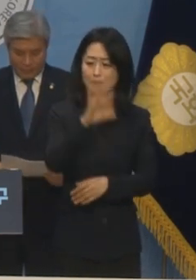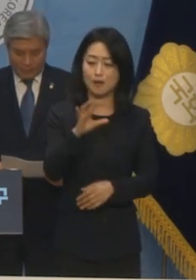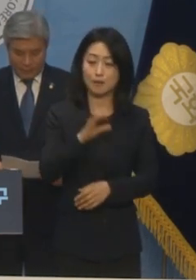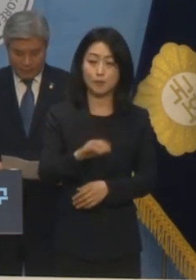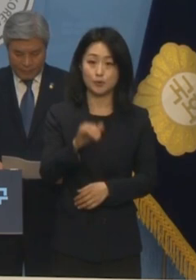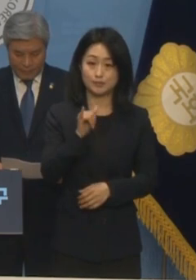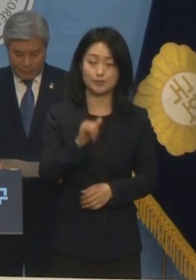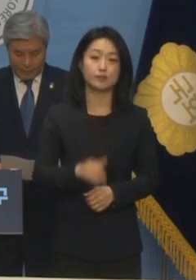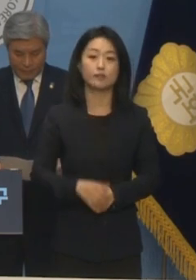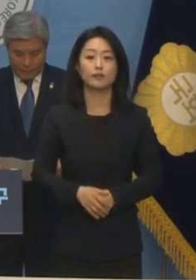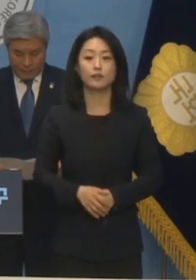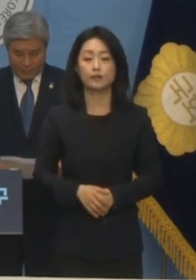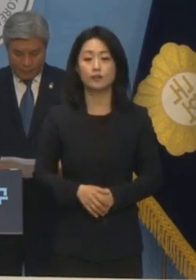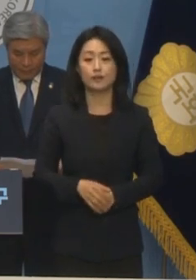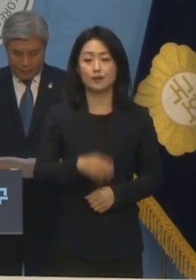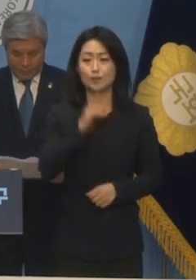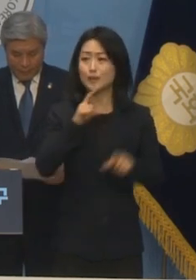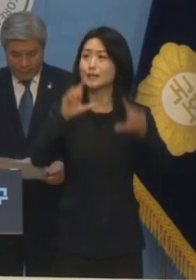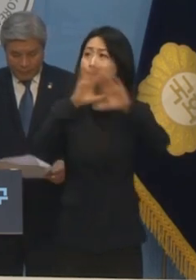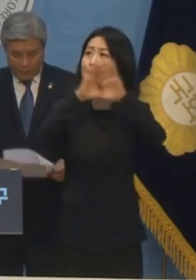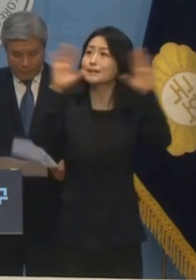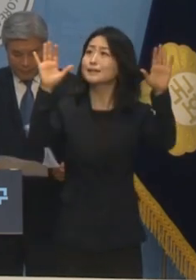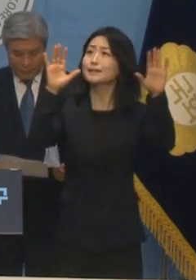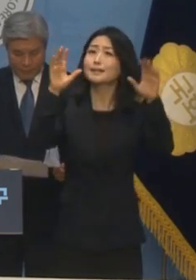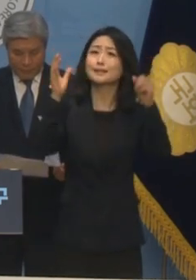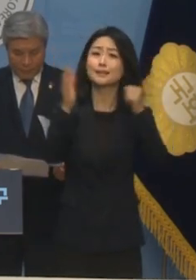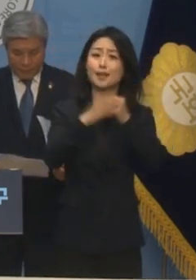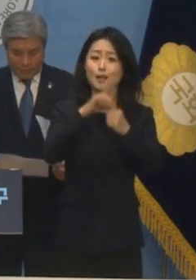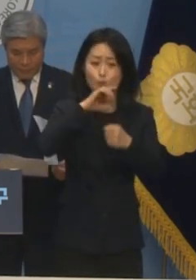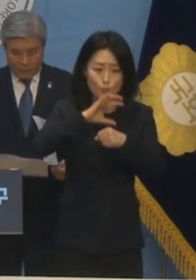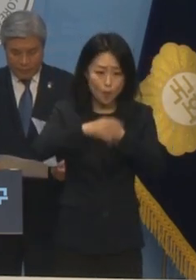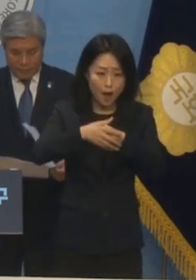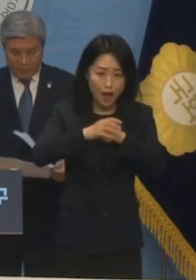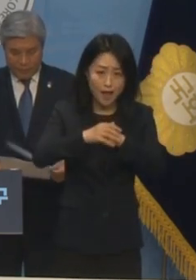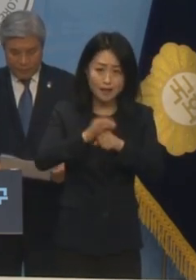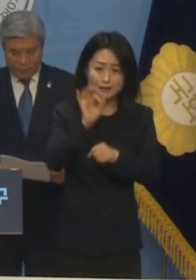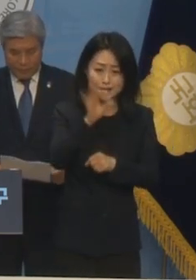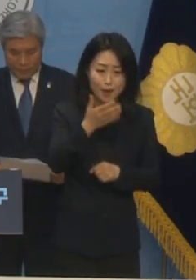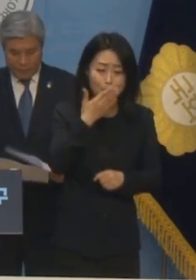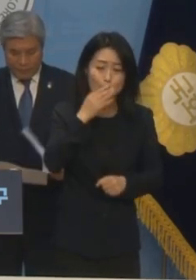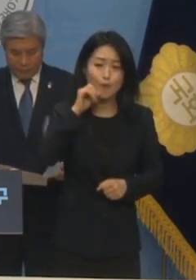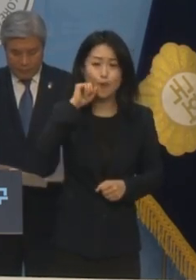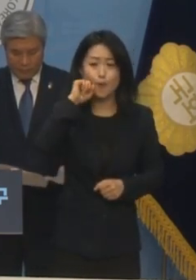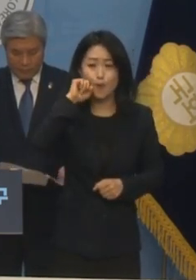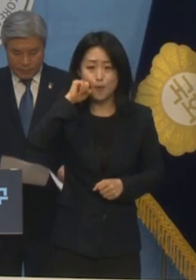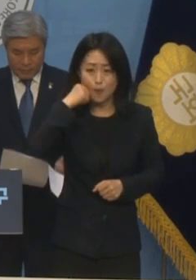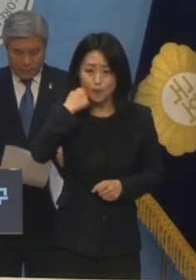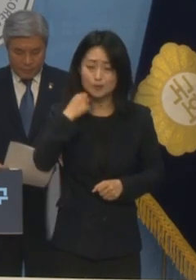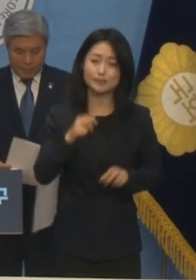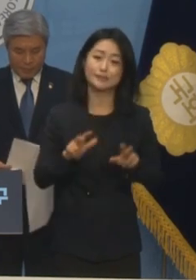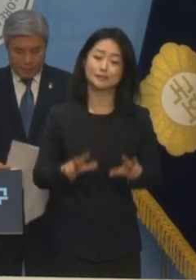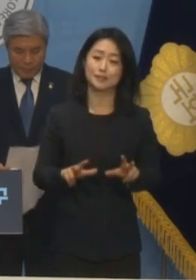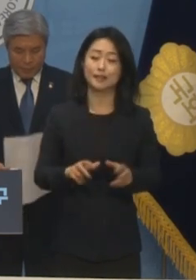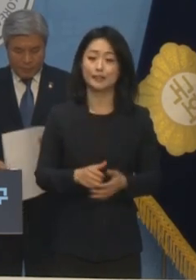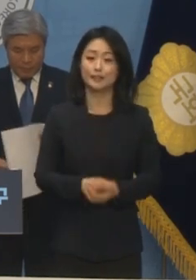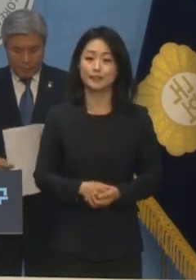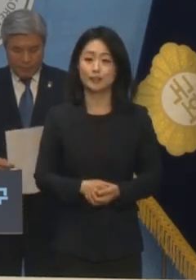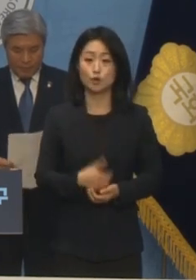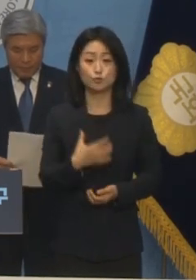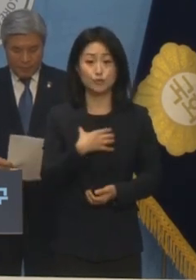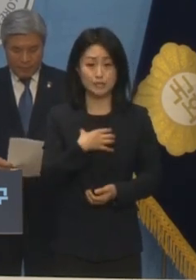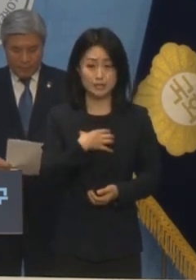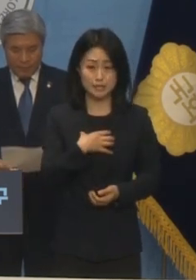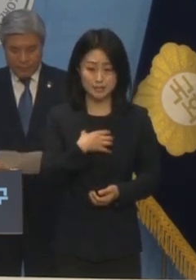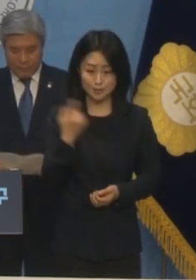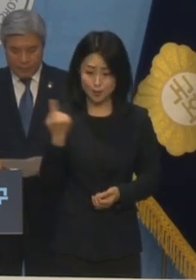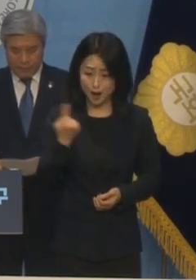있습니다. 정말 기후위기로 과일 하나 맘 놓고 사 먹기 힘든 시대에 살고 있습니다. 위기가